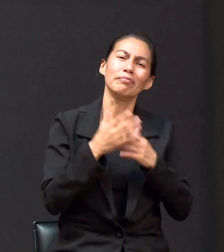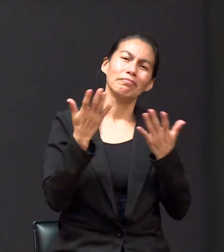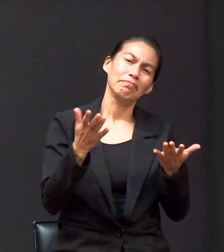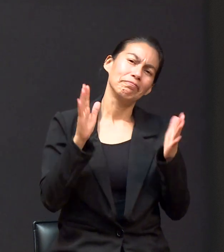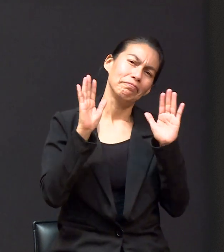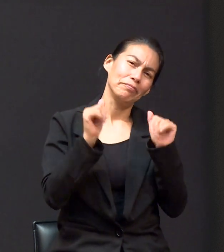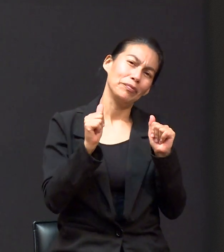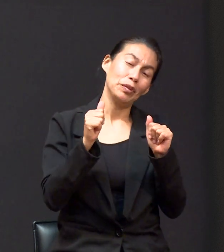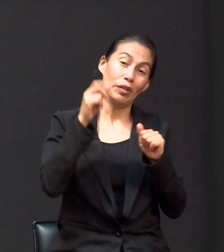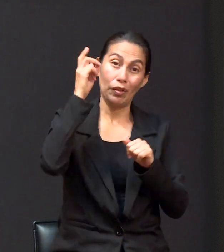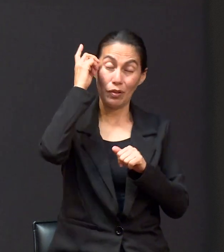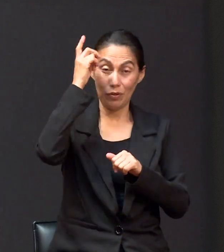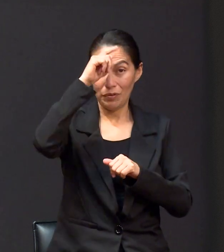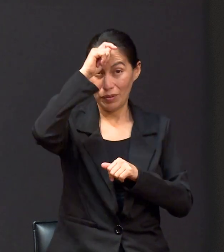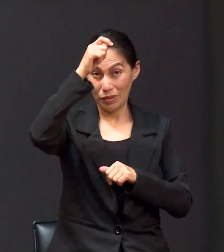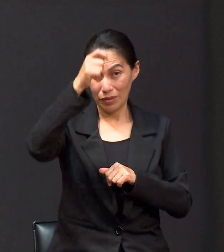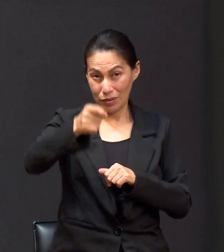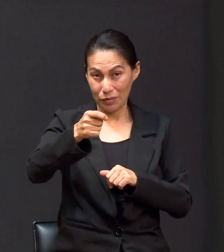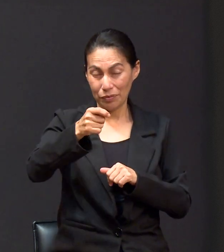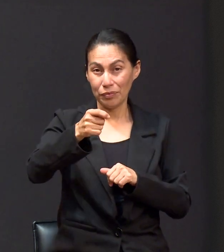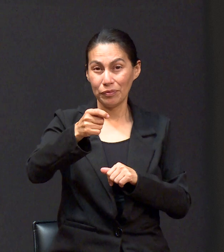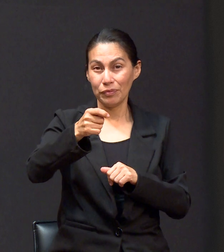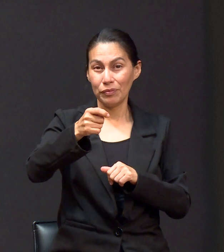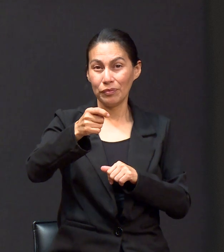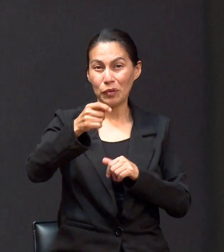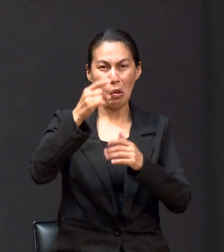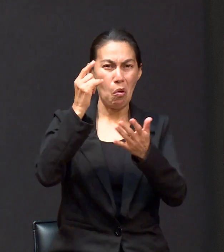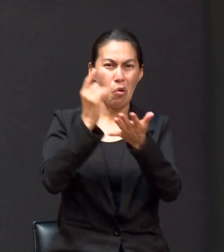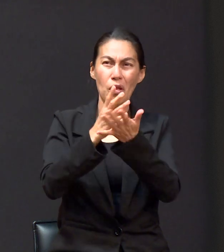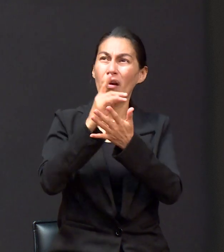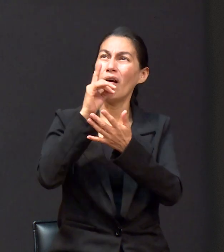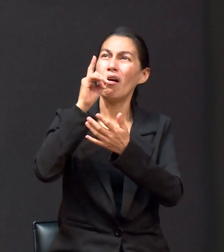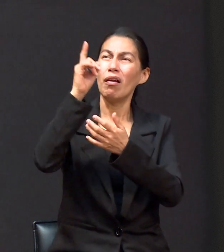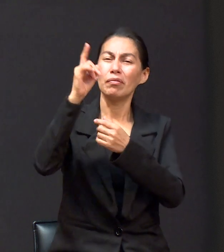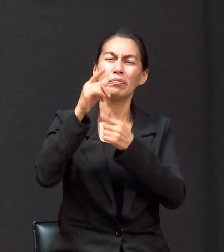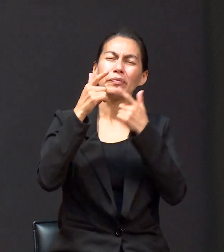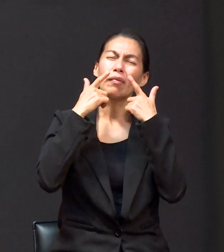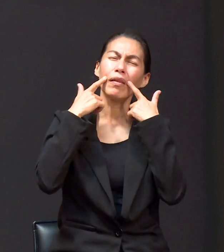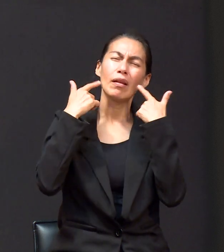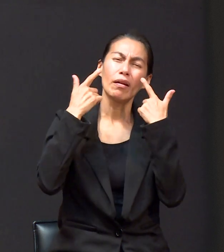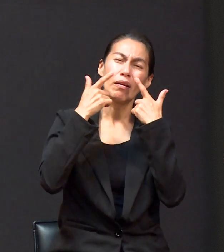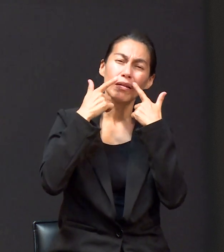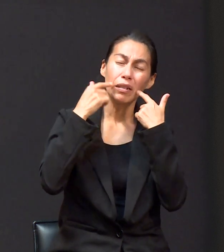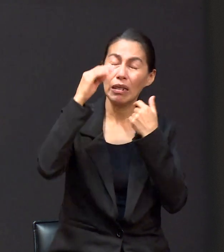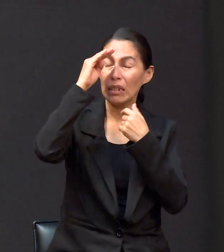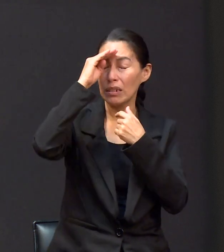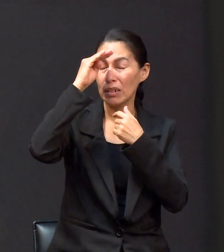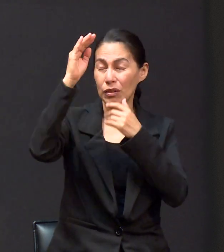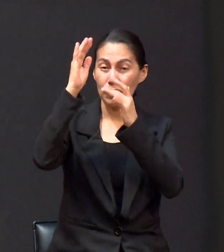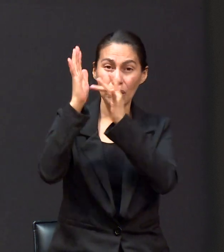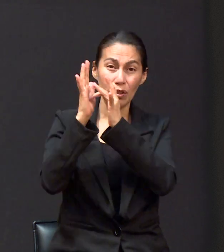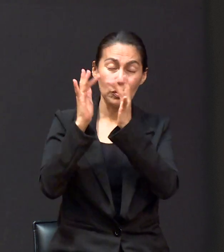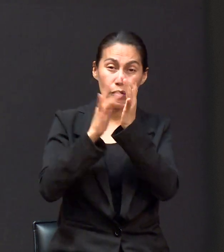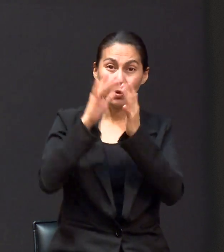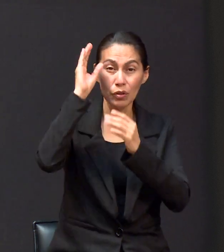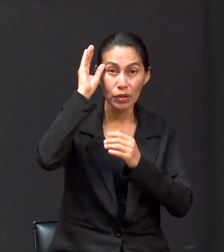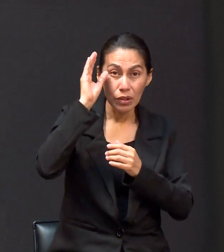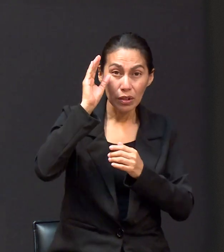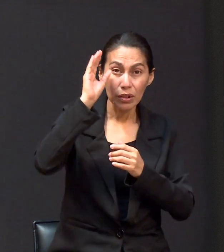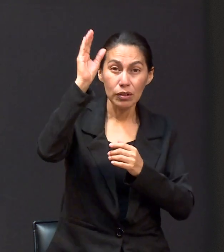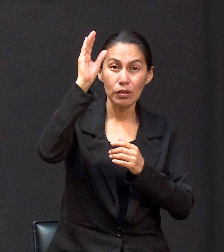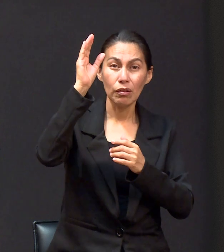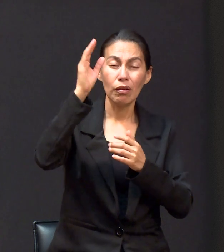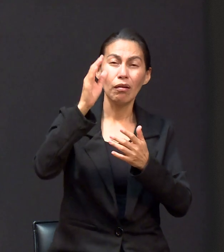me despido con la bendición que solo Dios sabe darte. La gracia del Señor